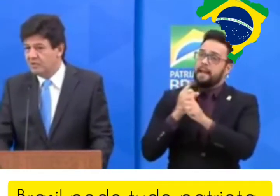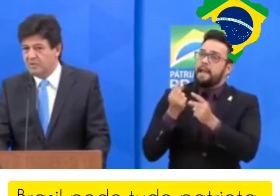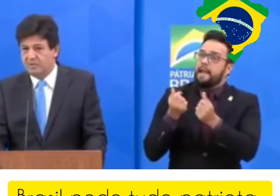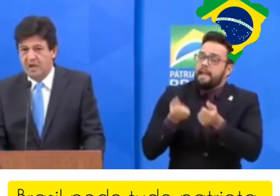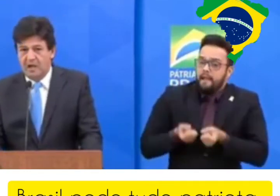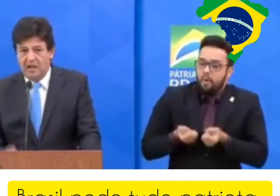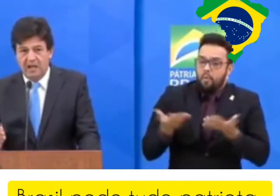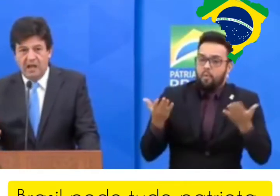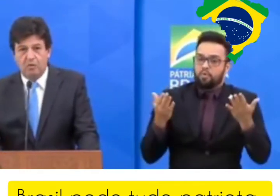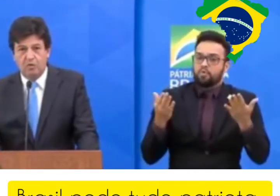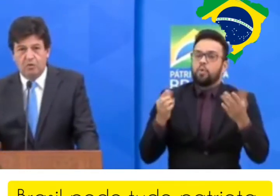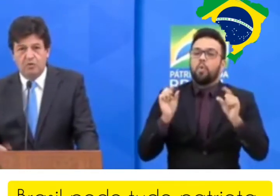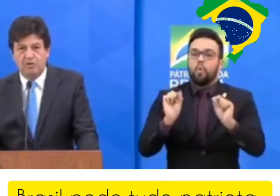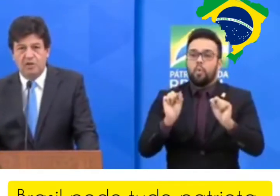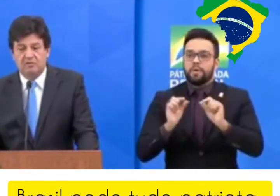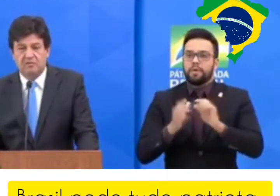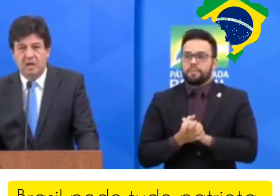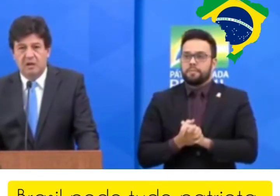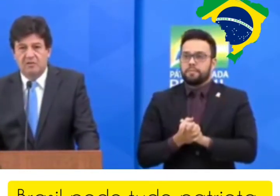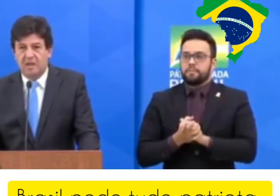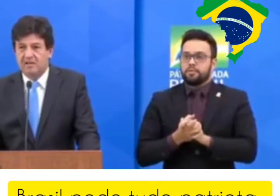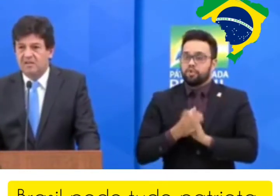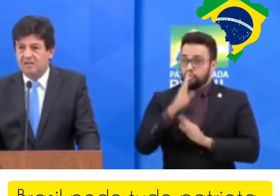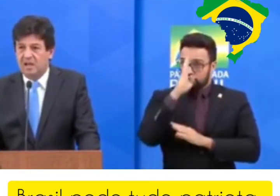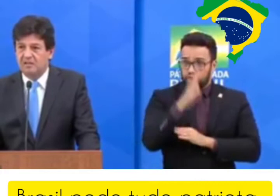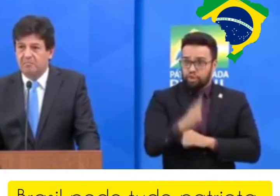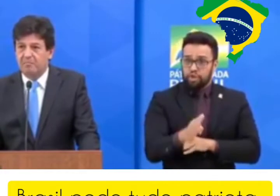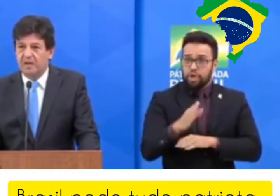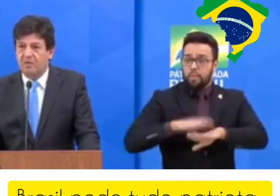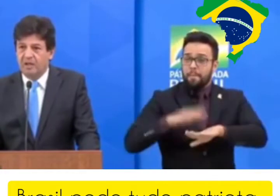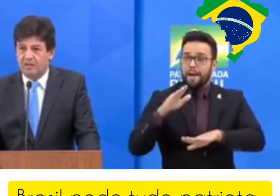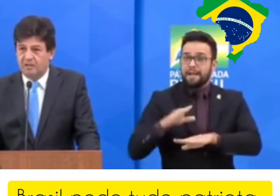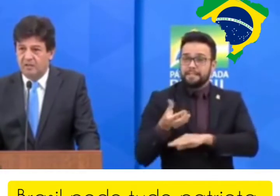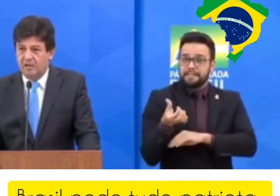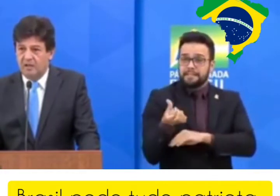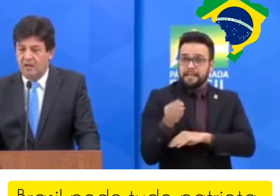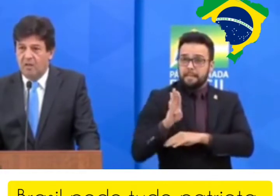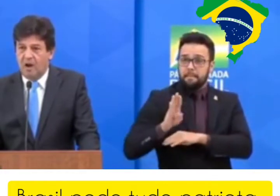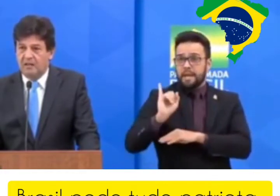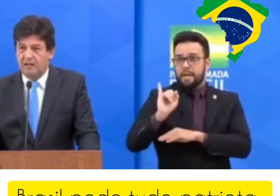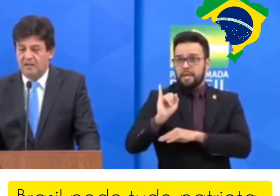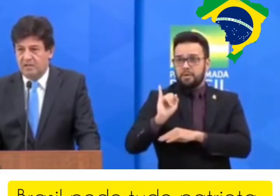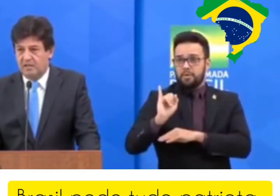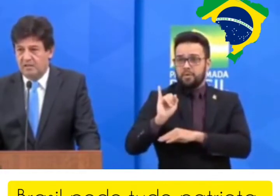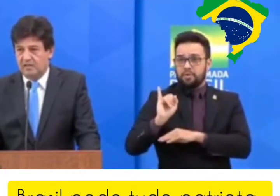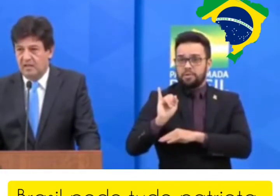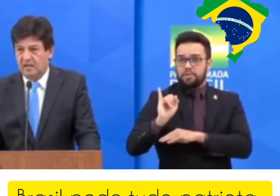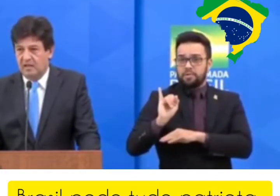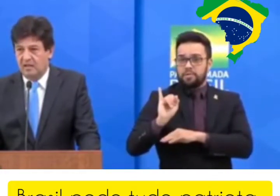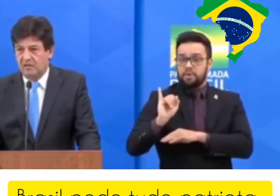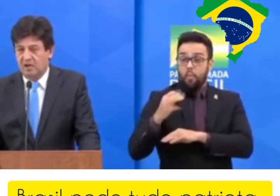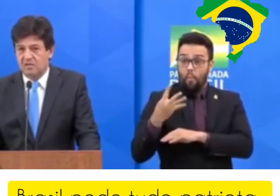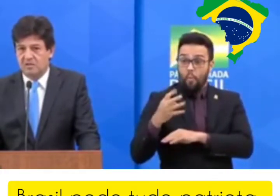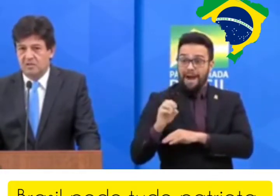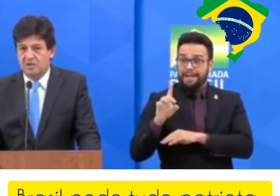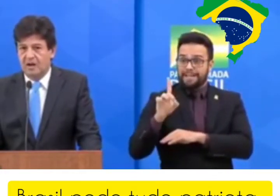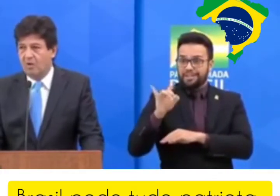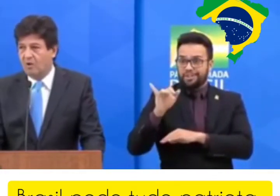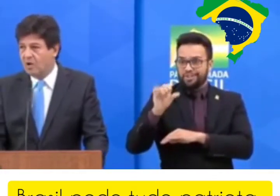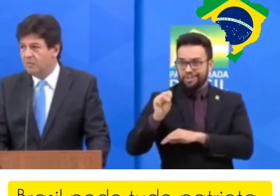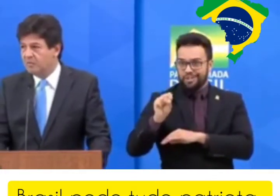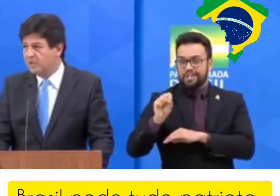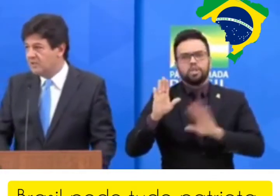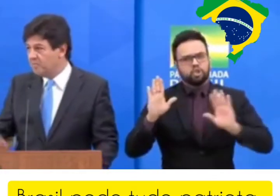estados e municípios, em recursos diretos de mais de 6 bilhões em 40 dias. Nós